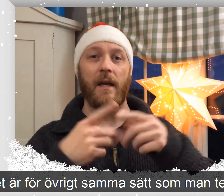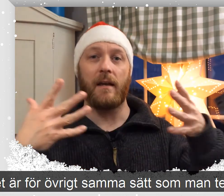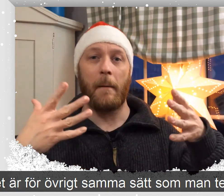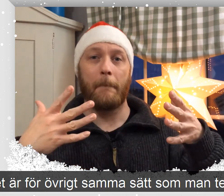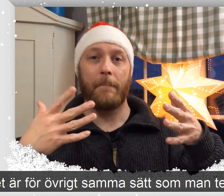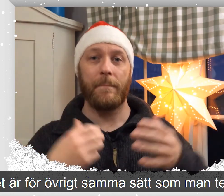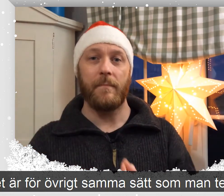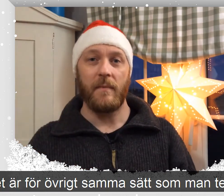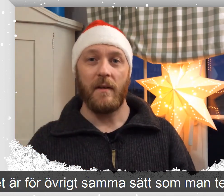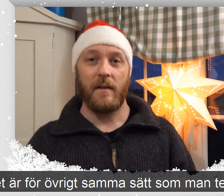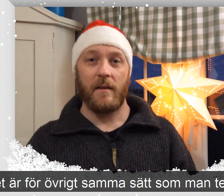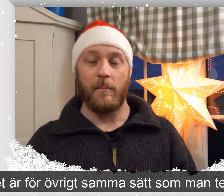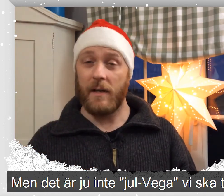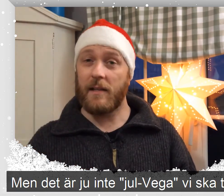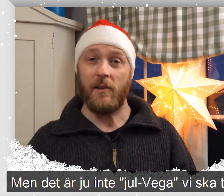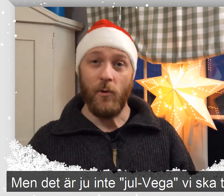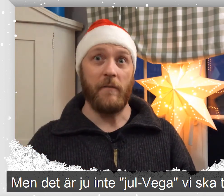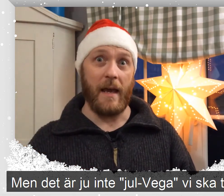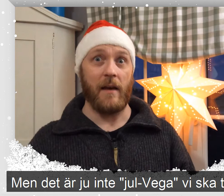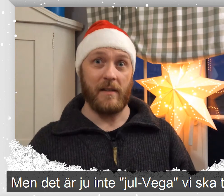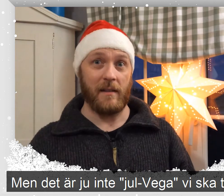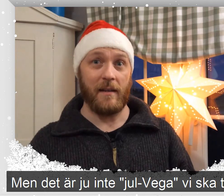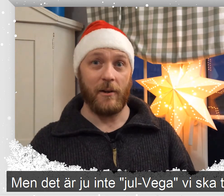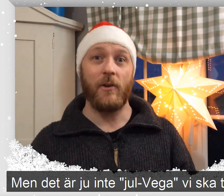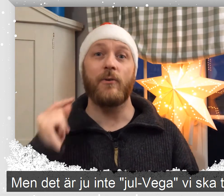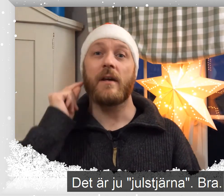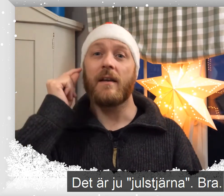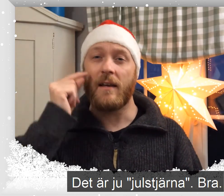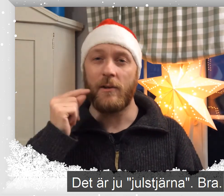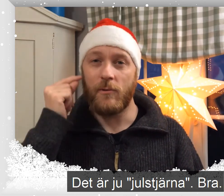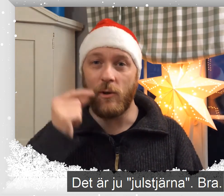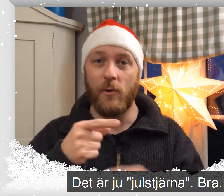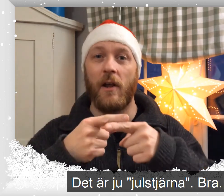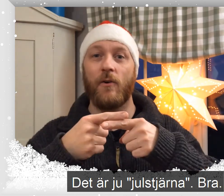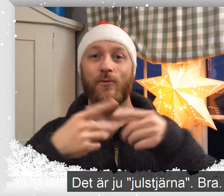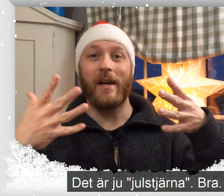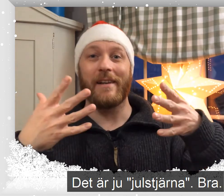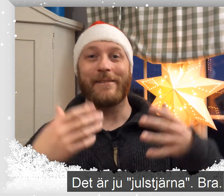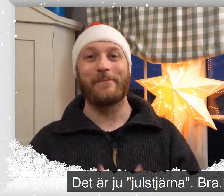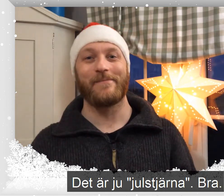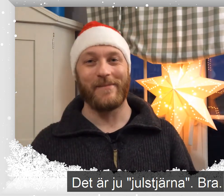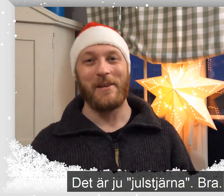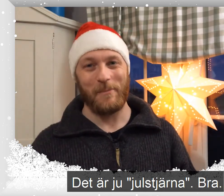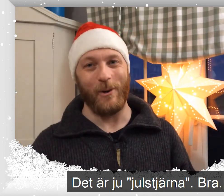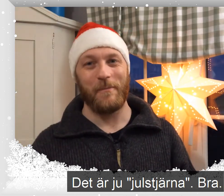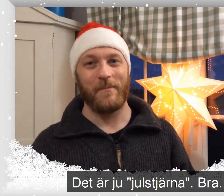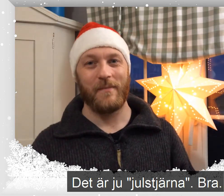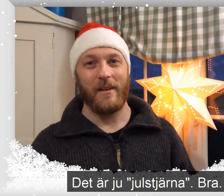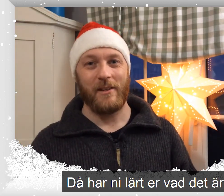Vega. Men det är inte julvega vi ska teckna då, utan det är ju julstjärna. Bra. Då har ni